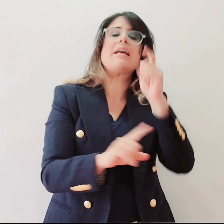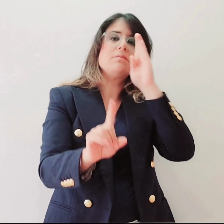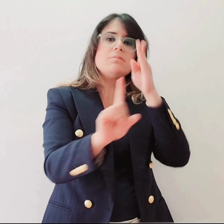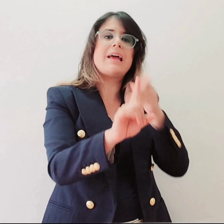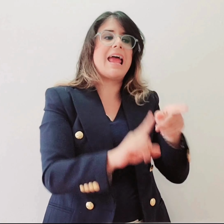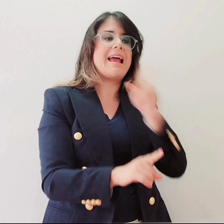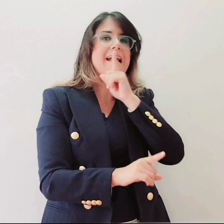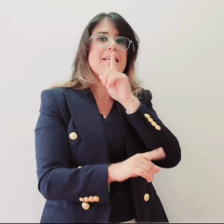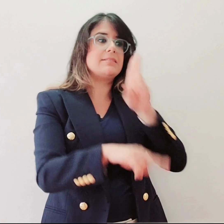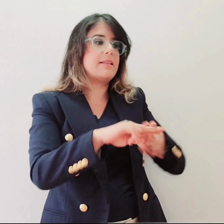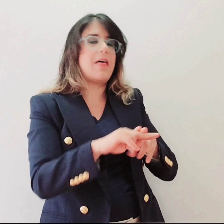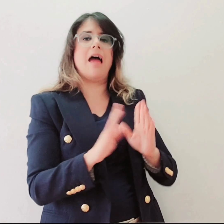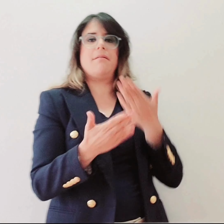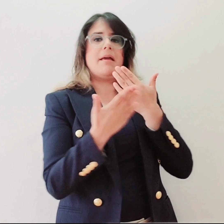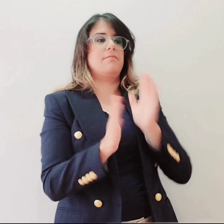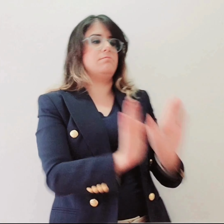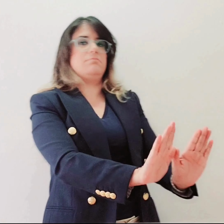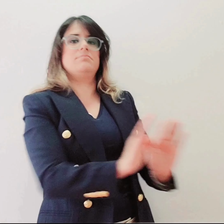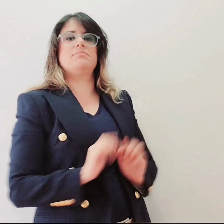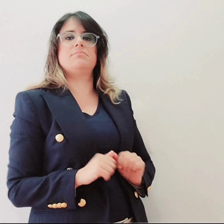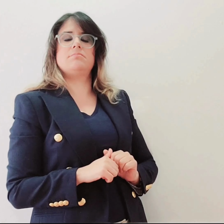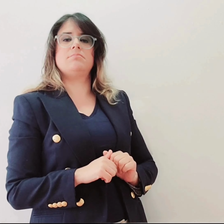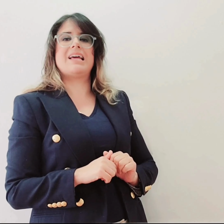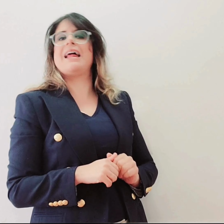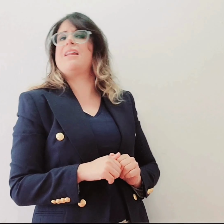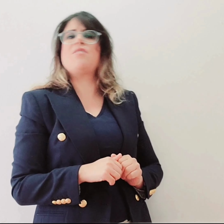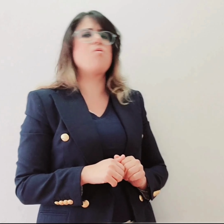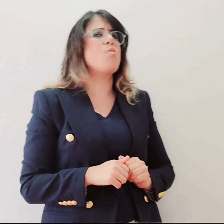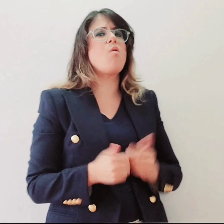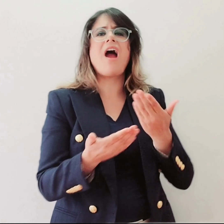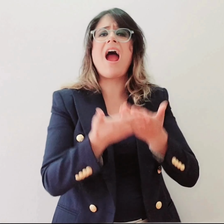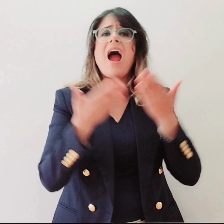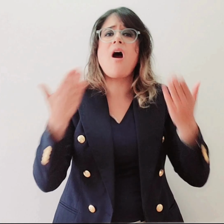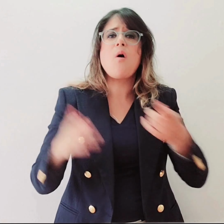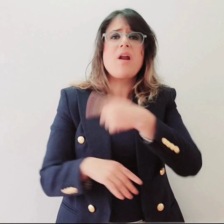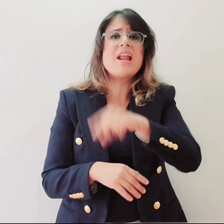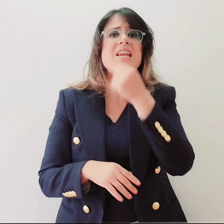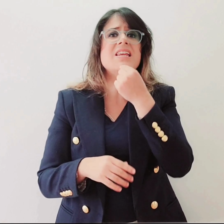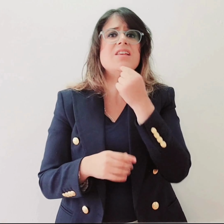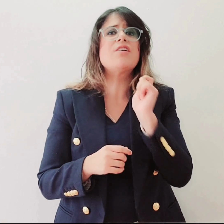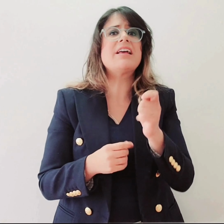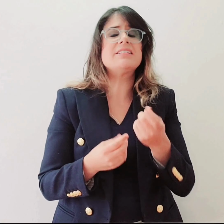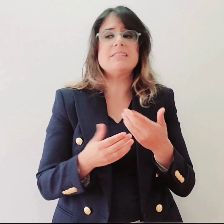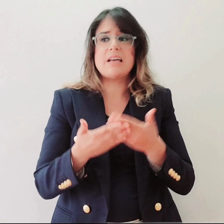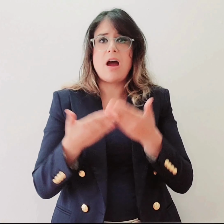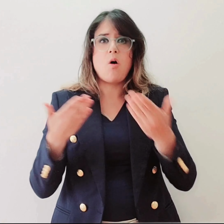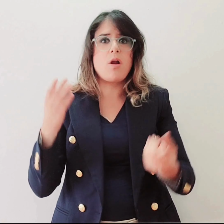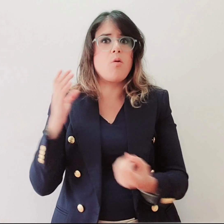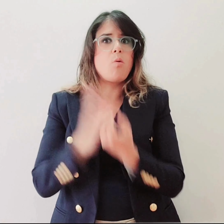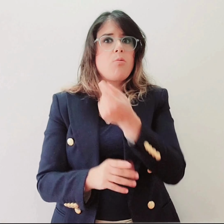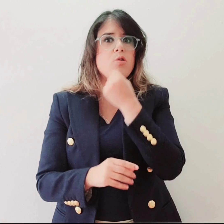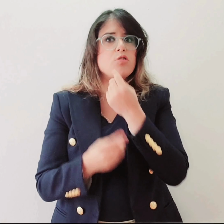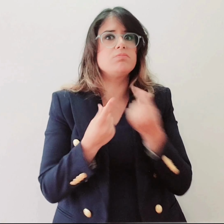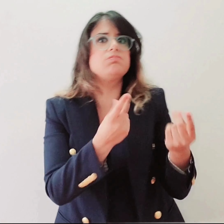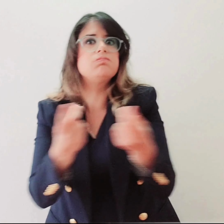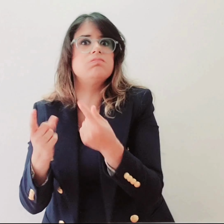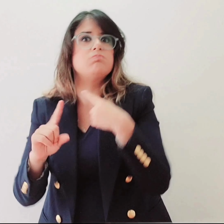efecto inmediato era, ya está callado, ya está sentado, ya no lo está haciendo. Y ahora no, ahora son niños, como dices, más activos en su proceso y al final